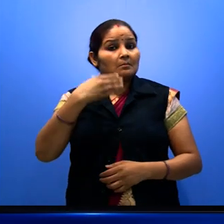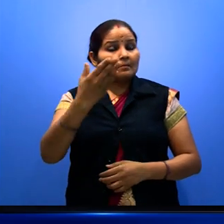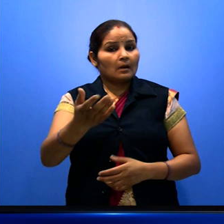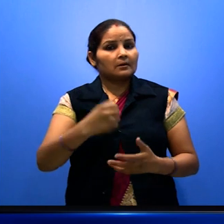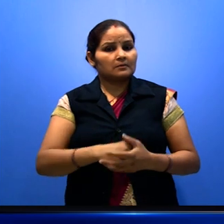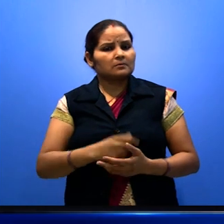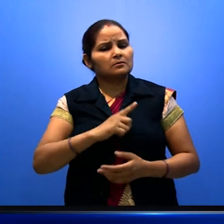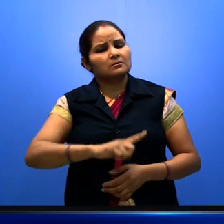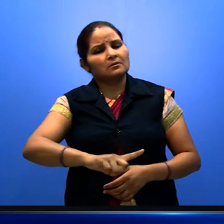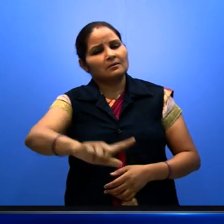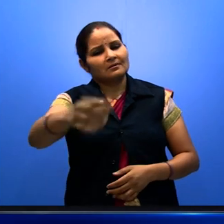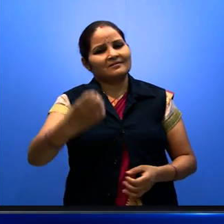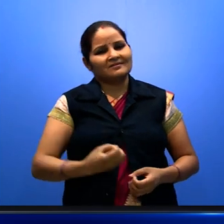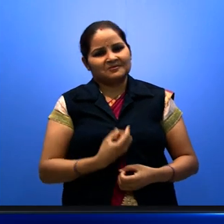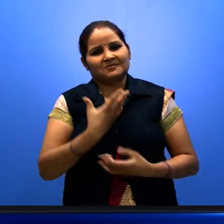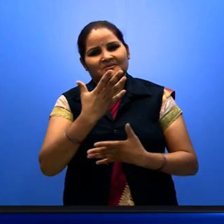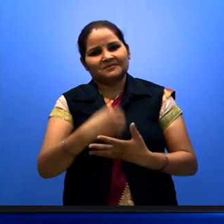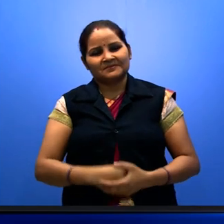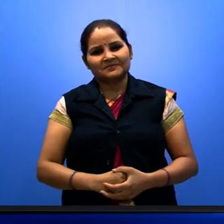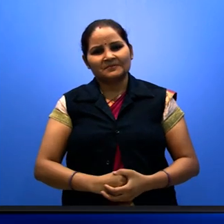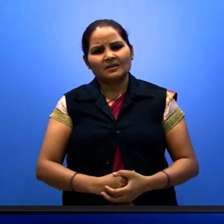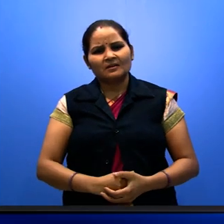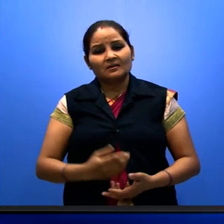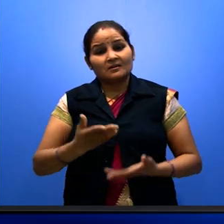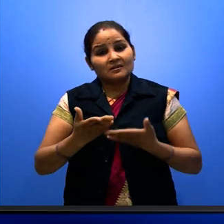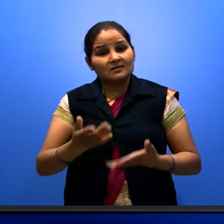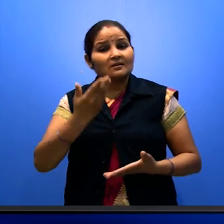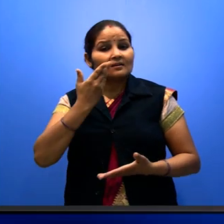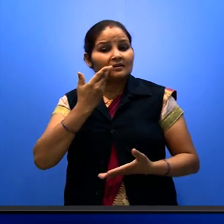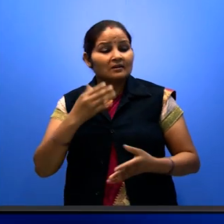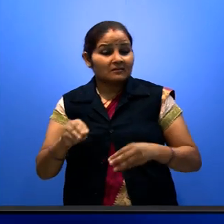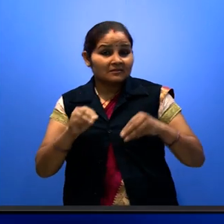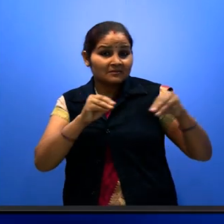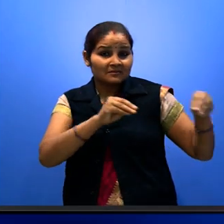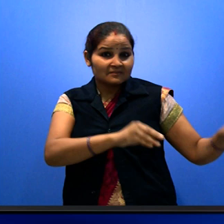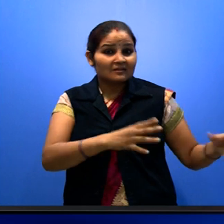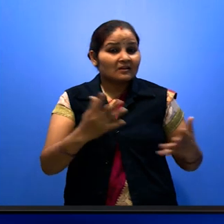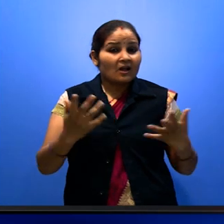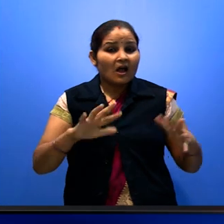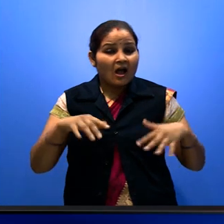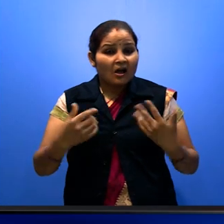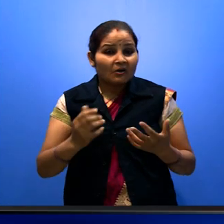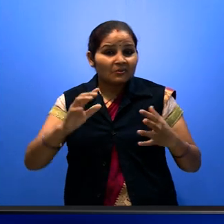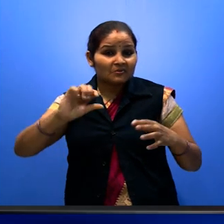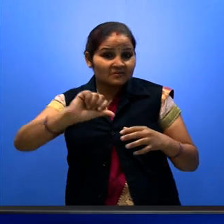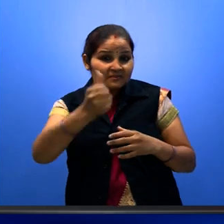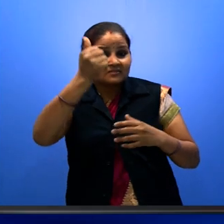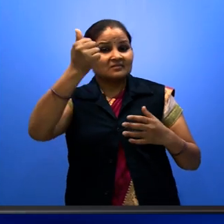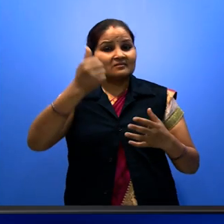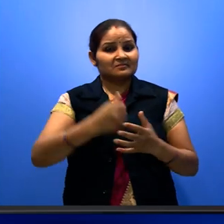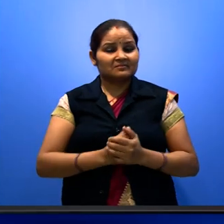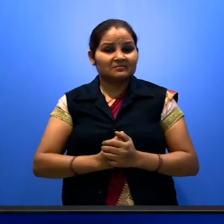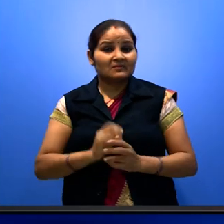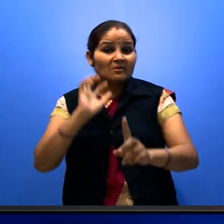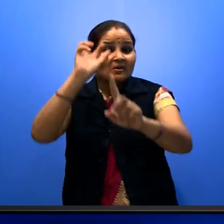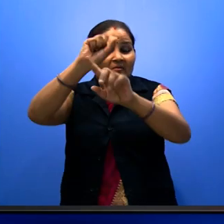हम सदा सुखी रह सकते हैं। तो लोभ विकार को कैसे हम जीतें, विजय